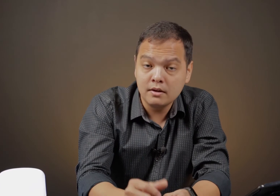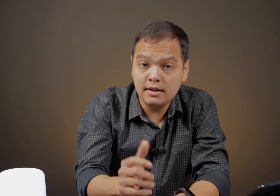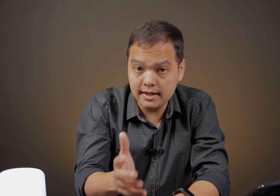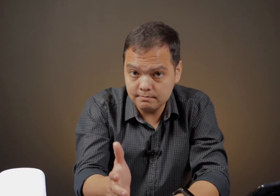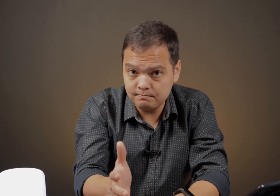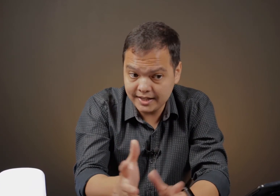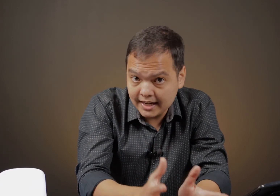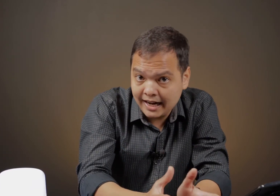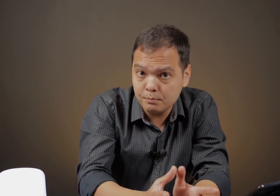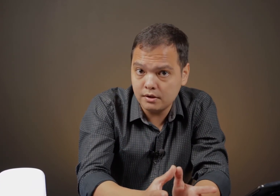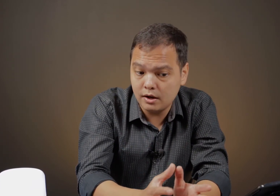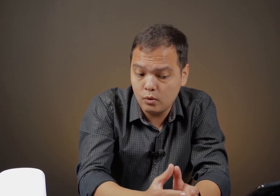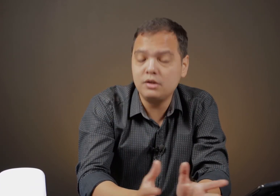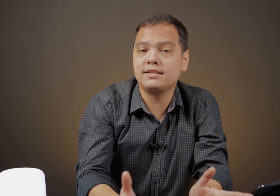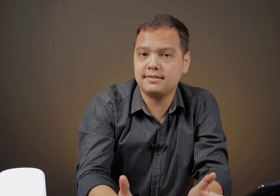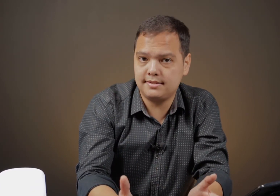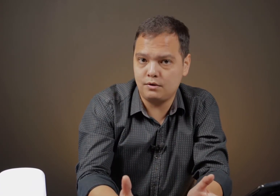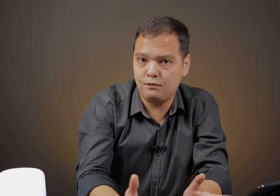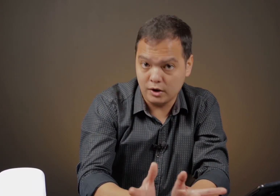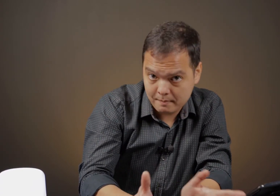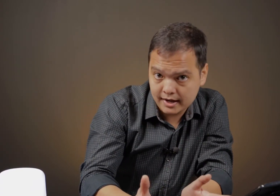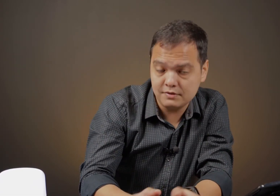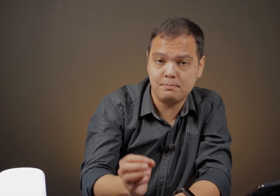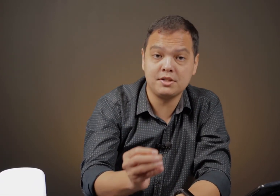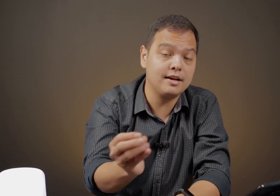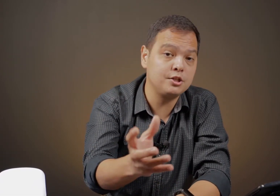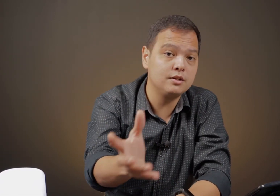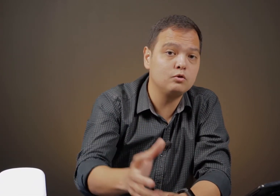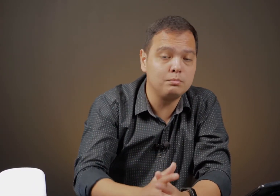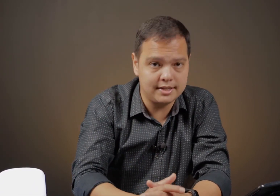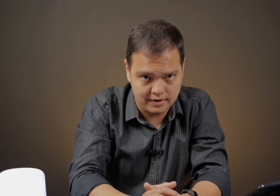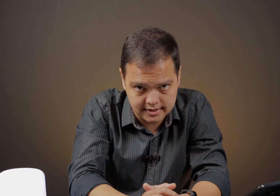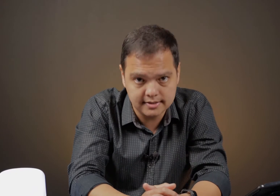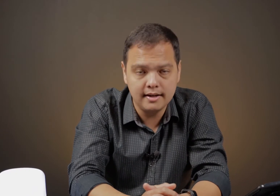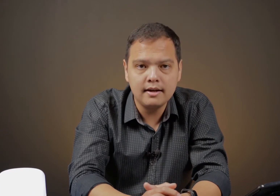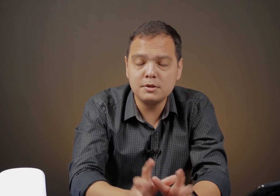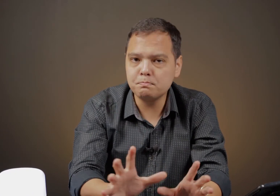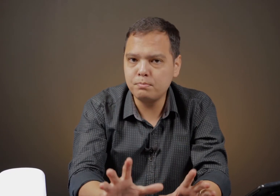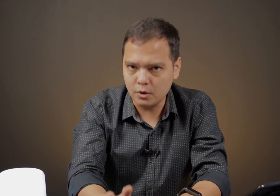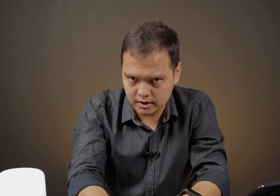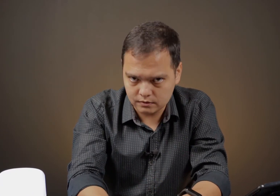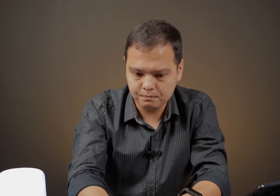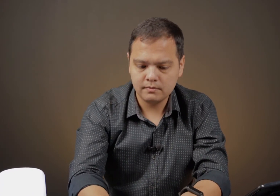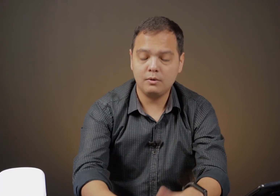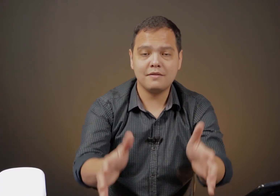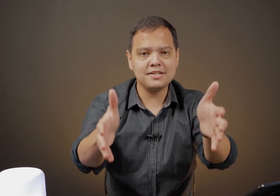E aí fica ligado porque quando essa inscrição for aberta você pode garantir uma das vagas. Mas por enquanto eu quero que você se